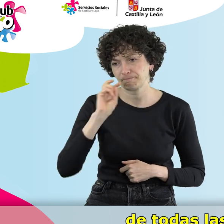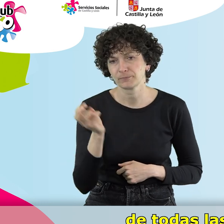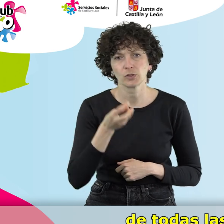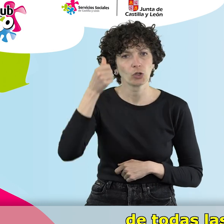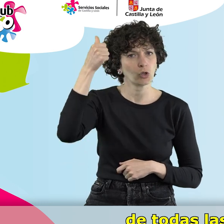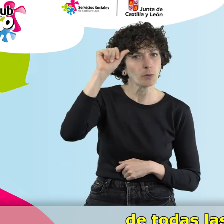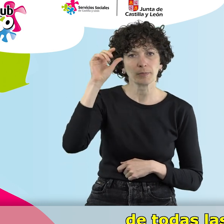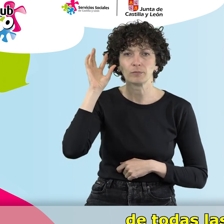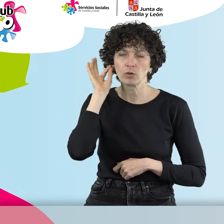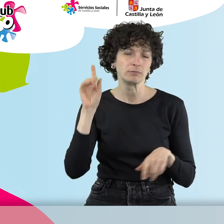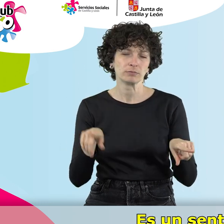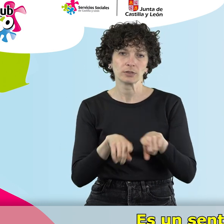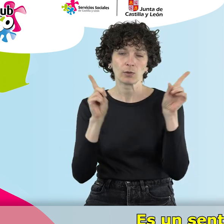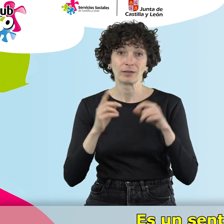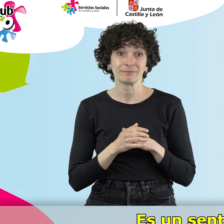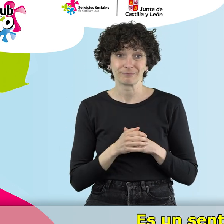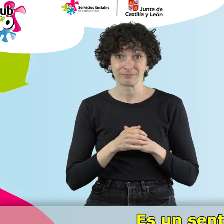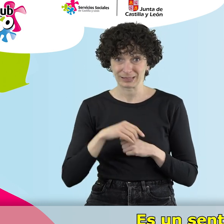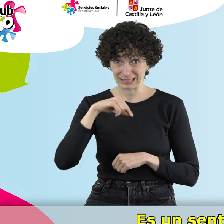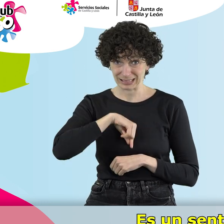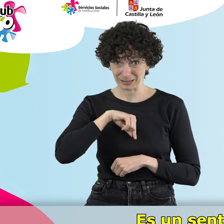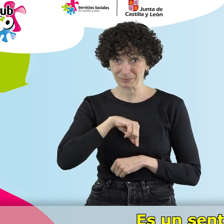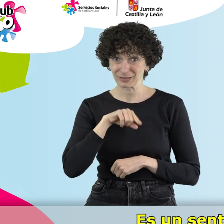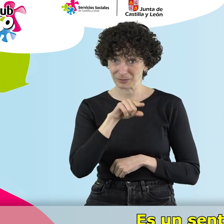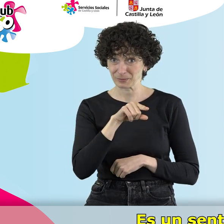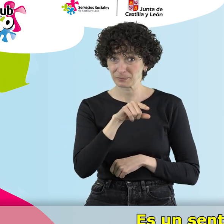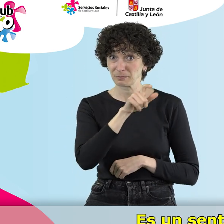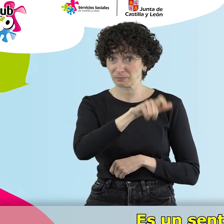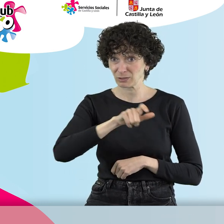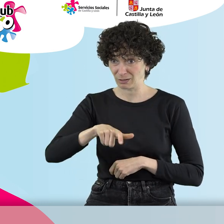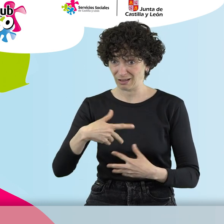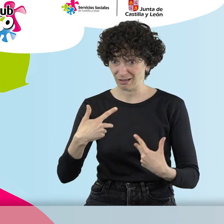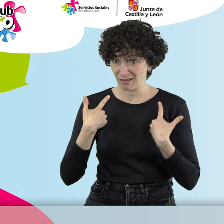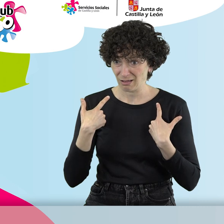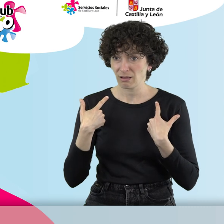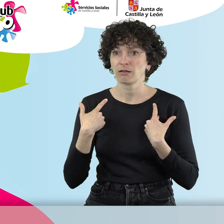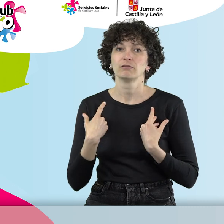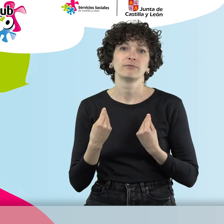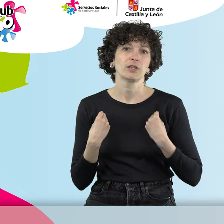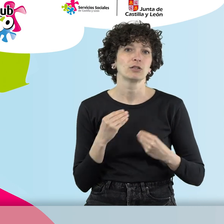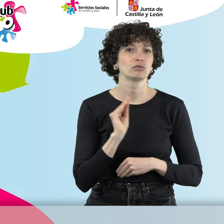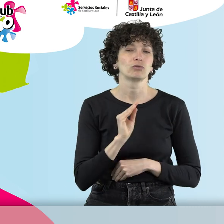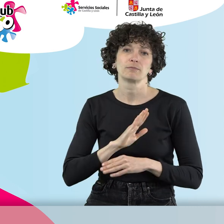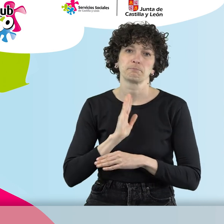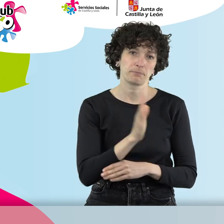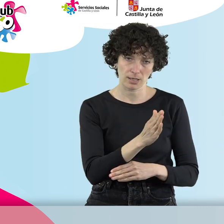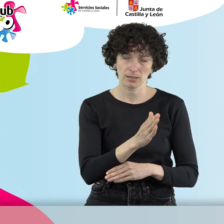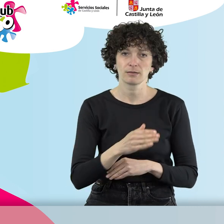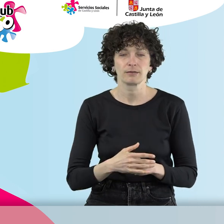hombres como mujeres. Es un sentimiento que tiene un importante impacto en la vida de quien lo